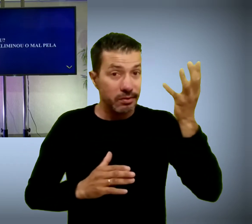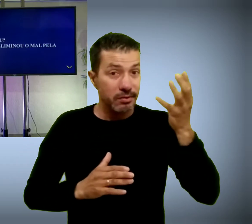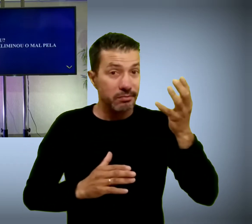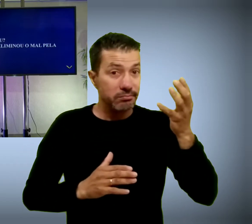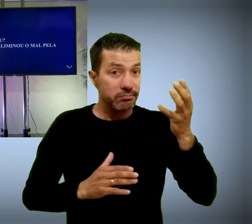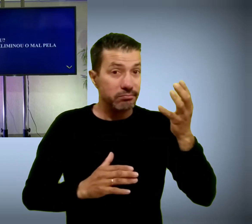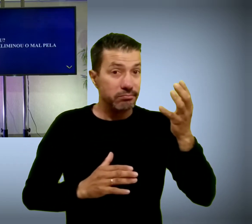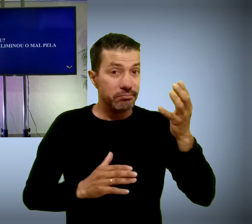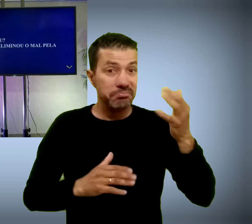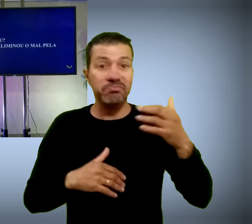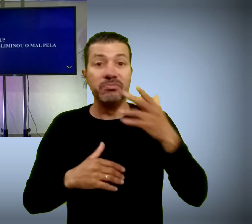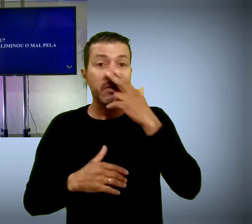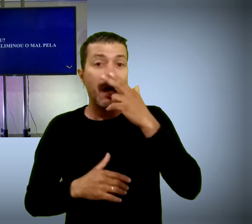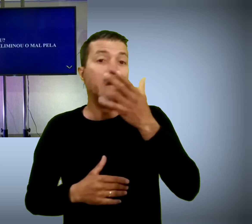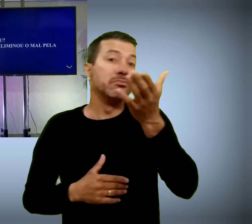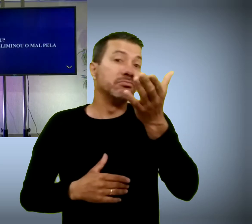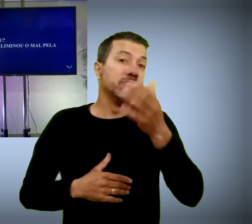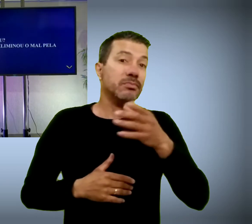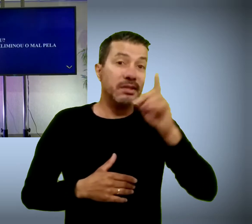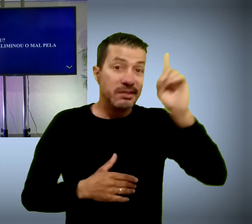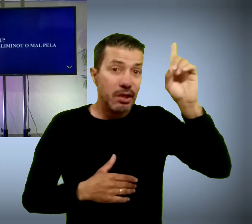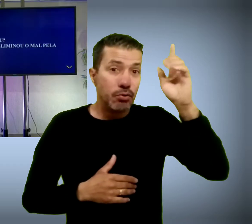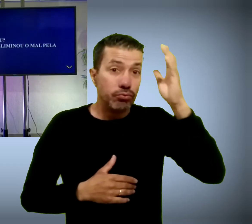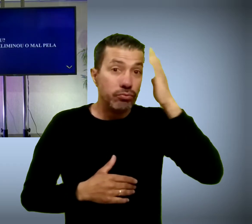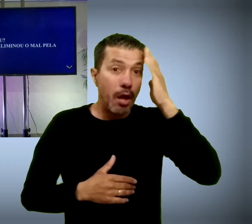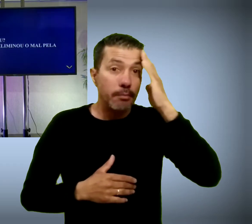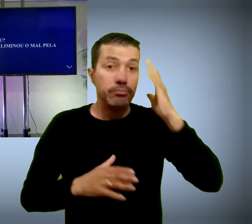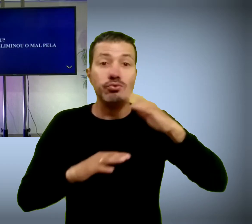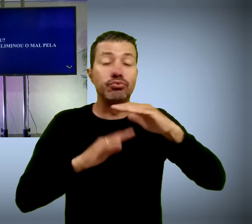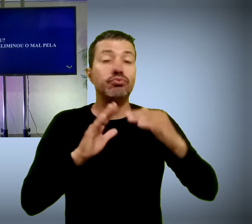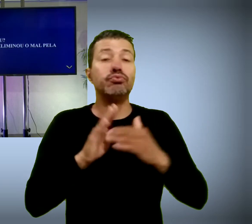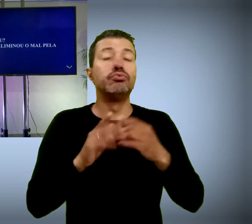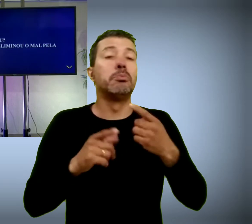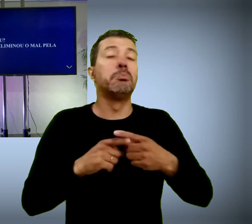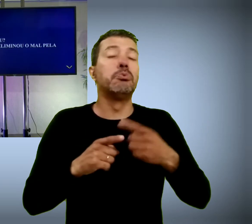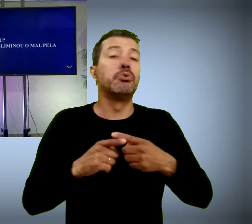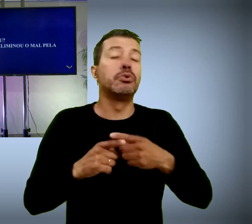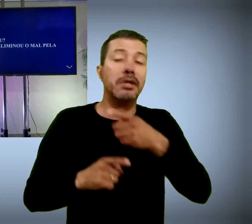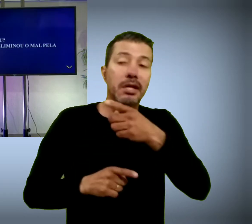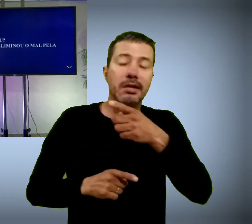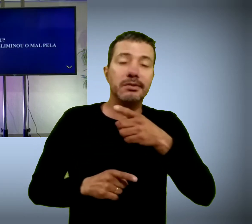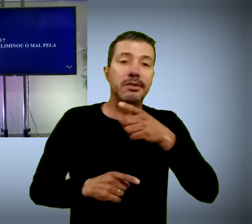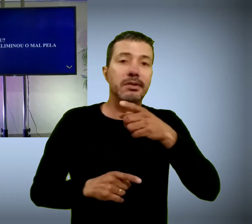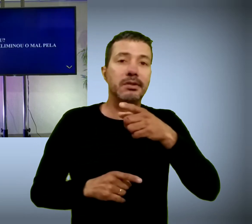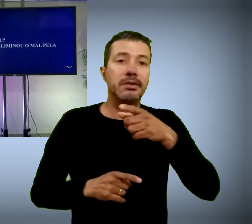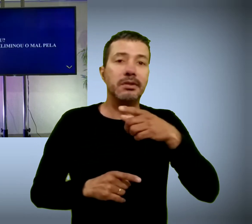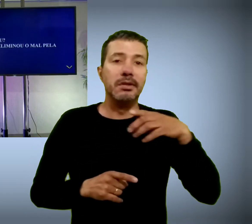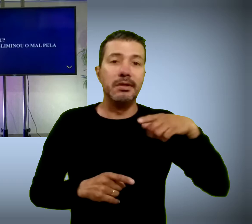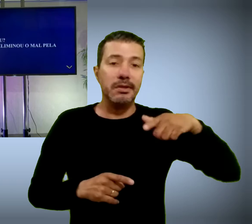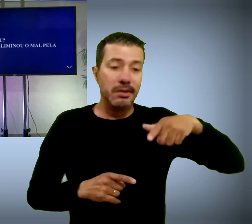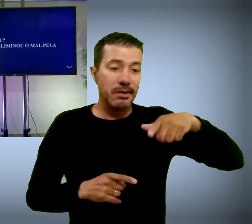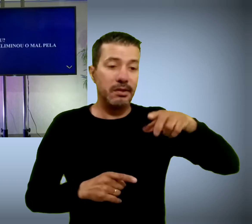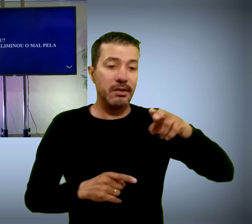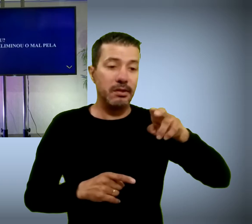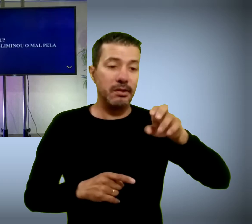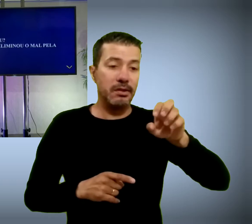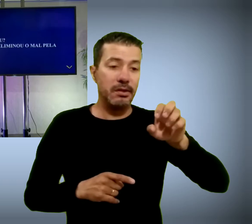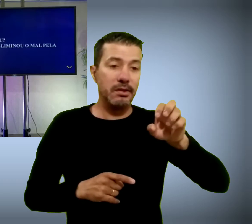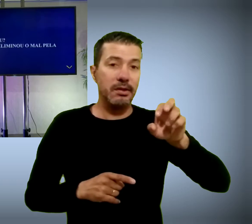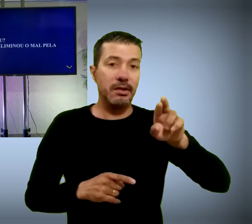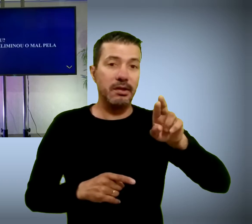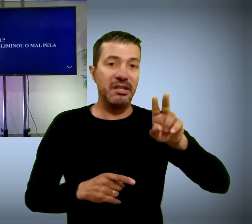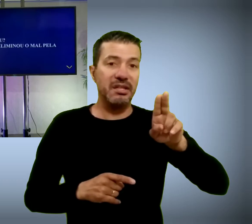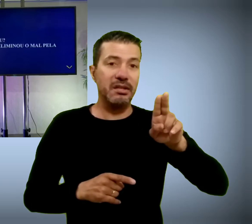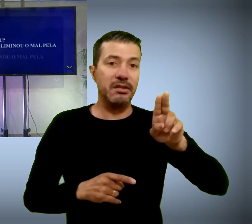O que você acha? Se Deus sabe tudo, ele sabia que esse querubim ia fazer isto?